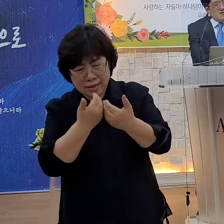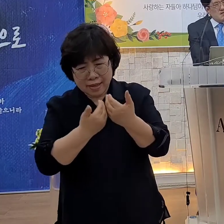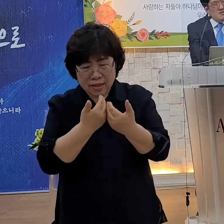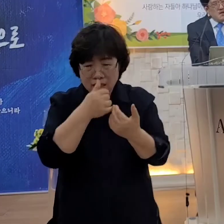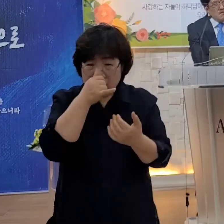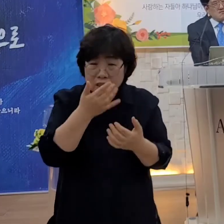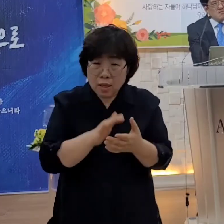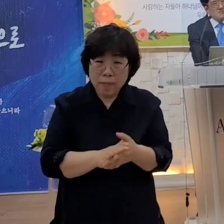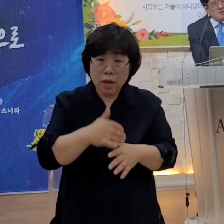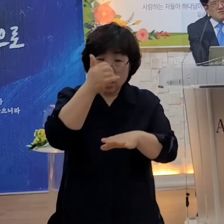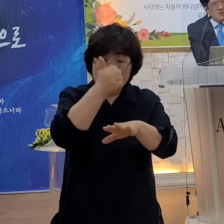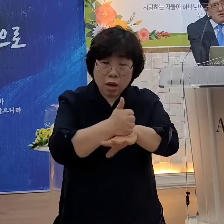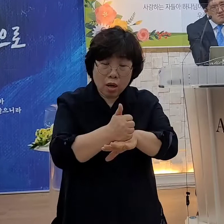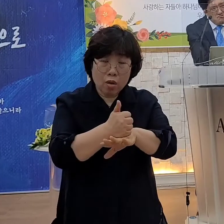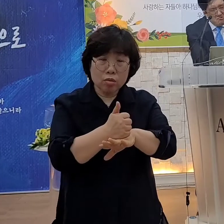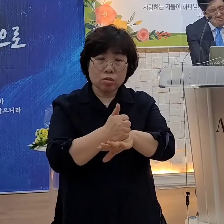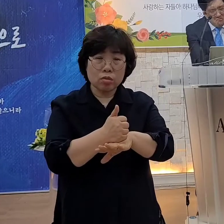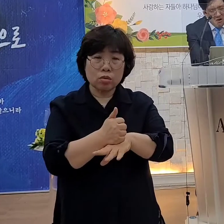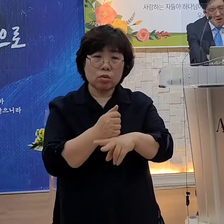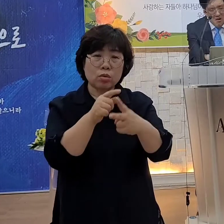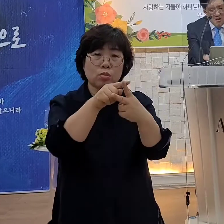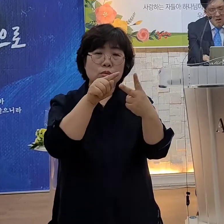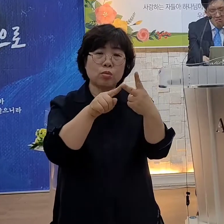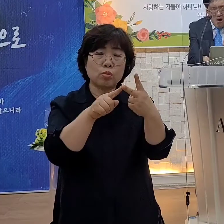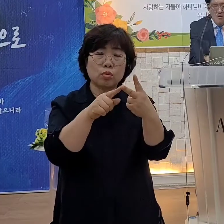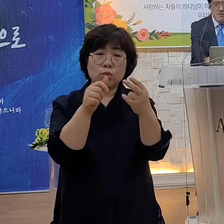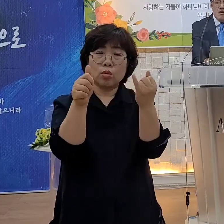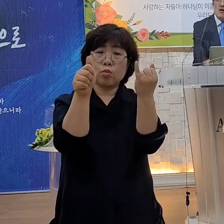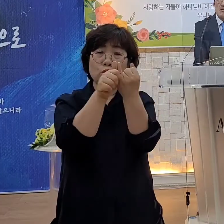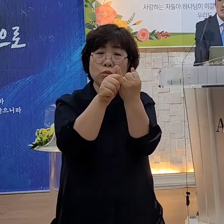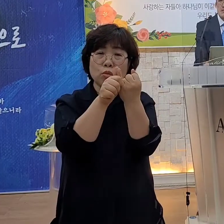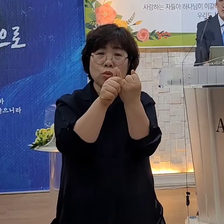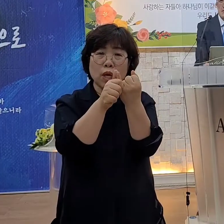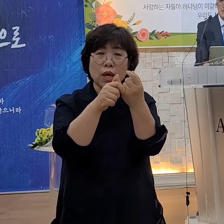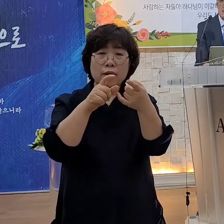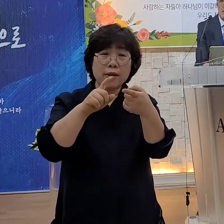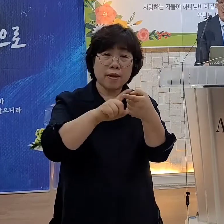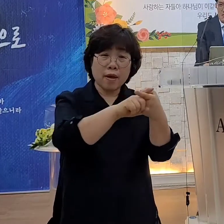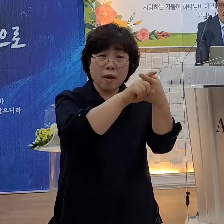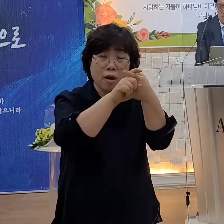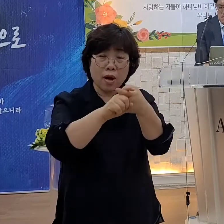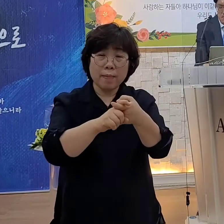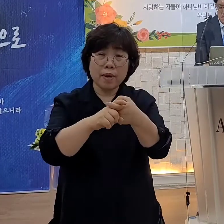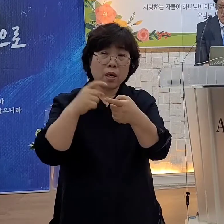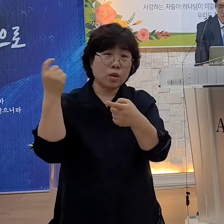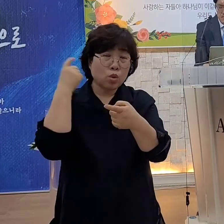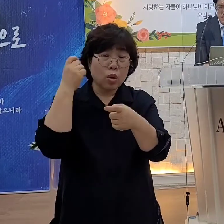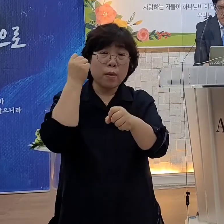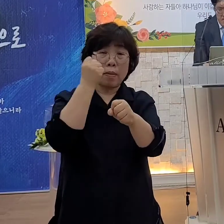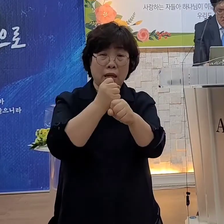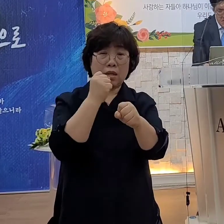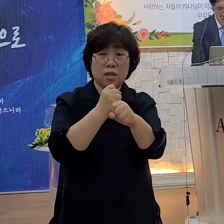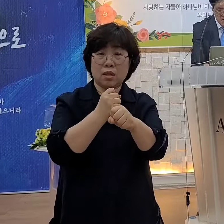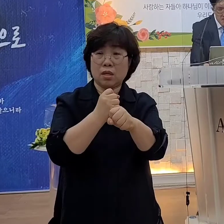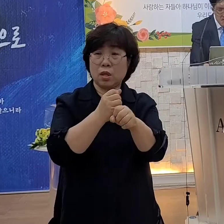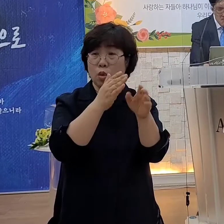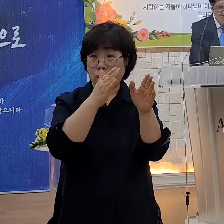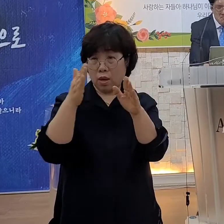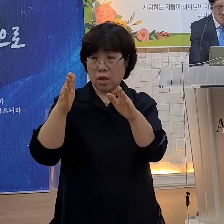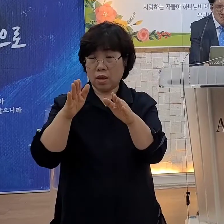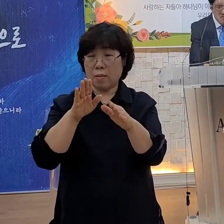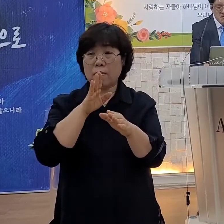깎이고 깎이는 연단의 과정을 통해서 두 부부가 화음을 내야 하는, 이게 결론입니다.